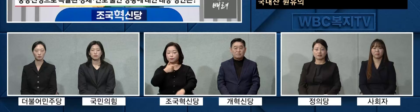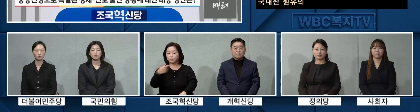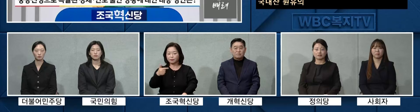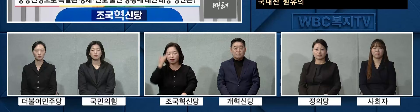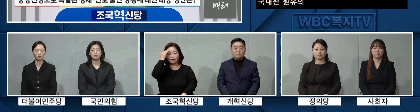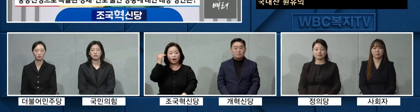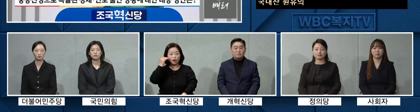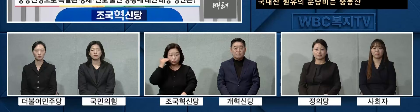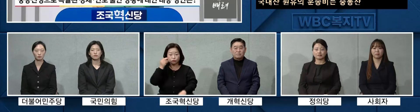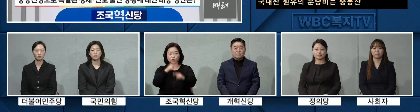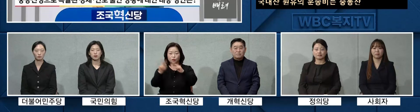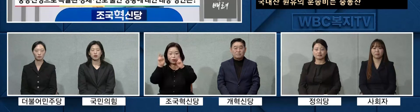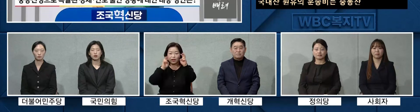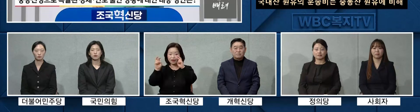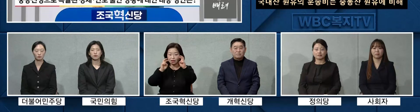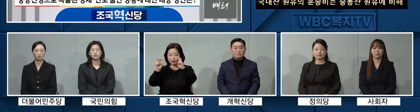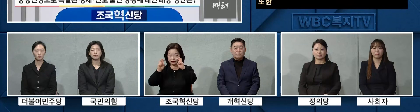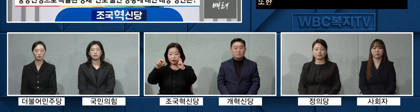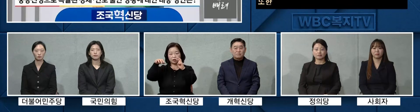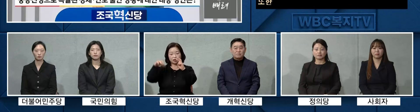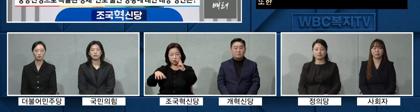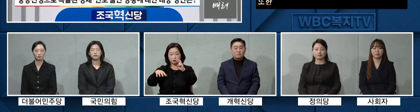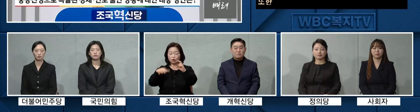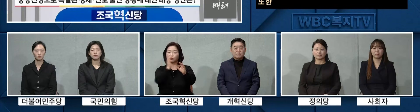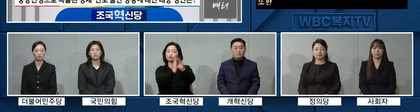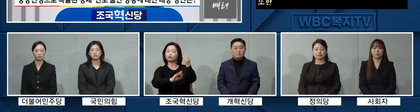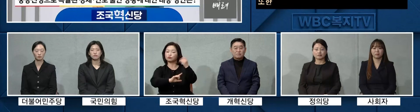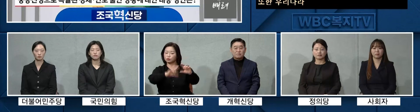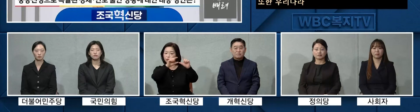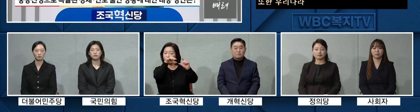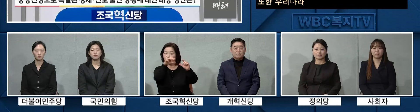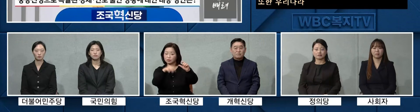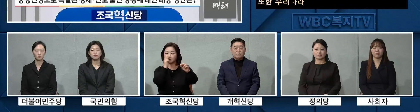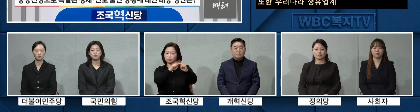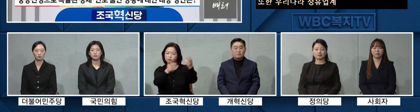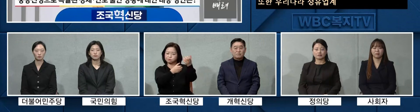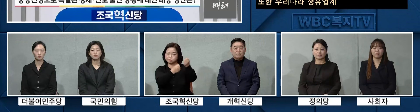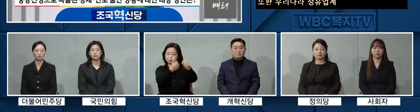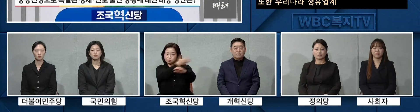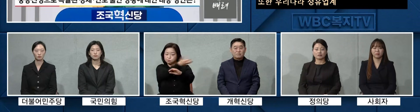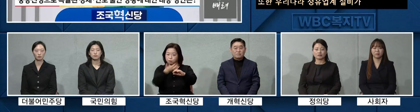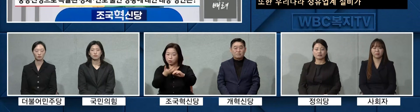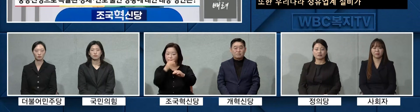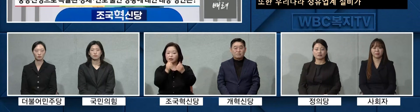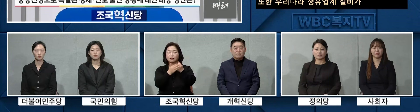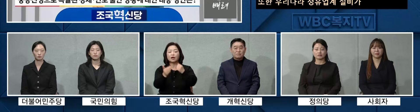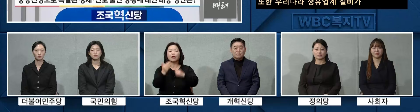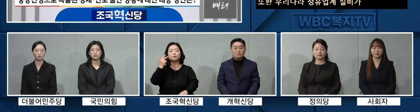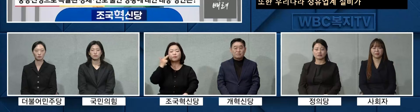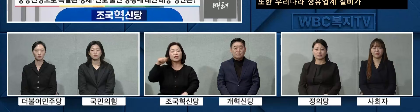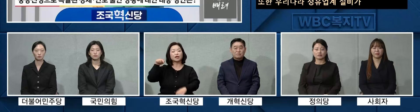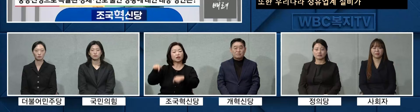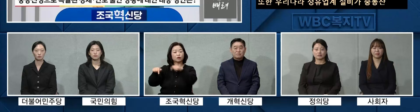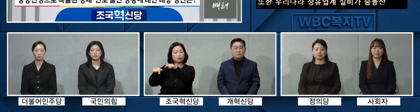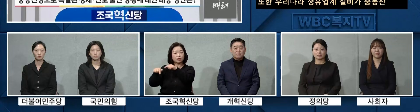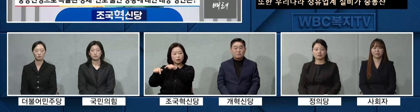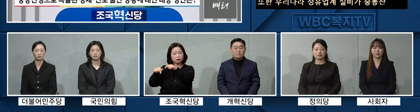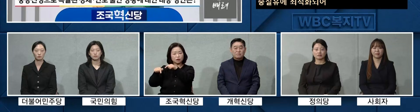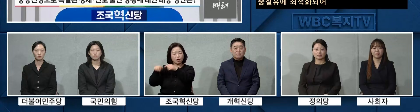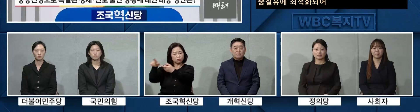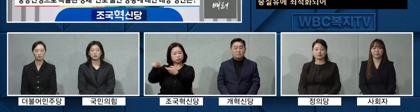우리나라 정유업계 설비가 중동산 중진류에 최적화되어 있어 미국산 경질유로는